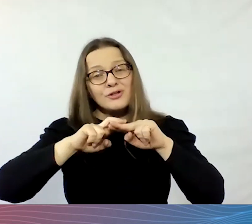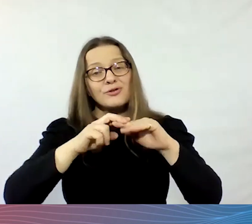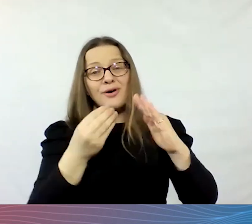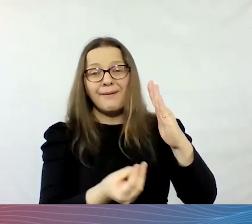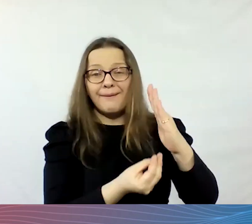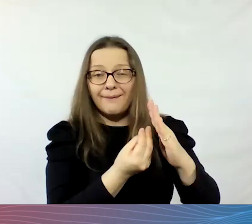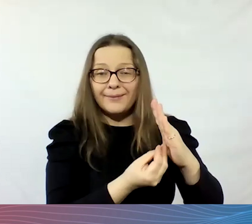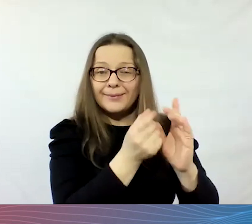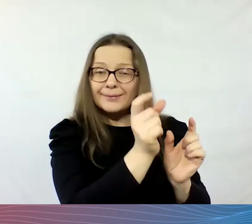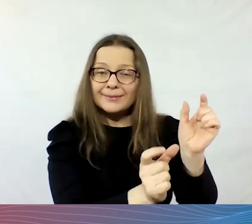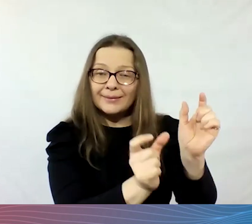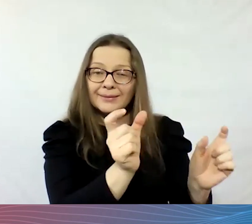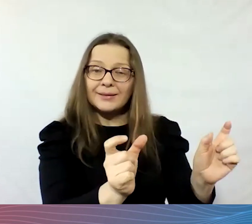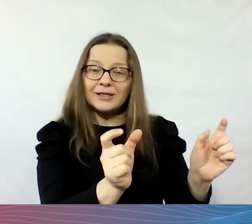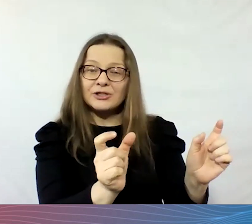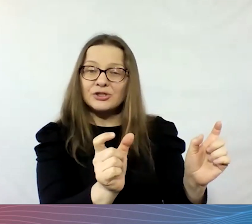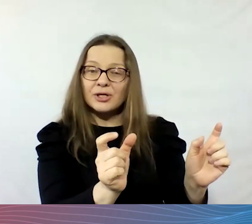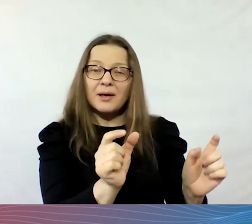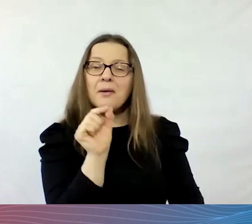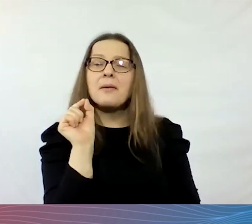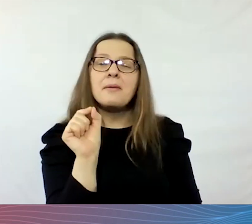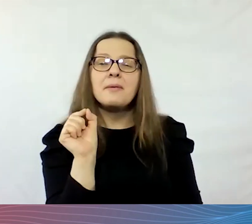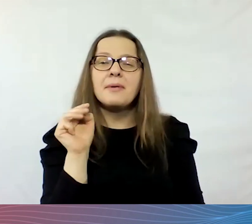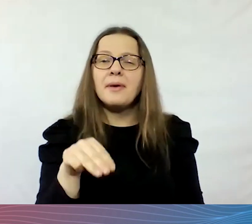Aí então... Bom...